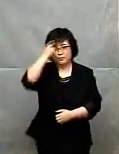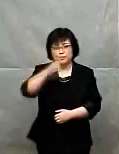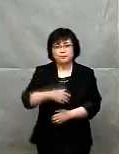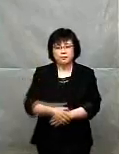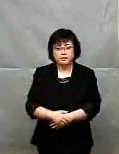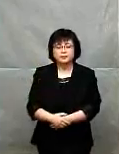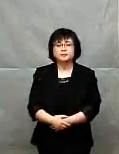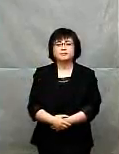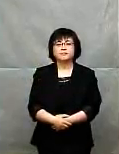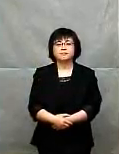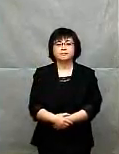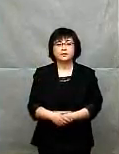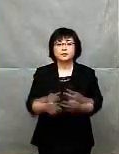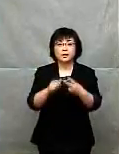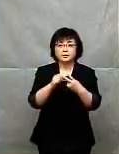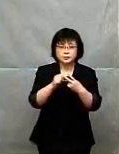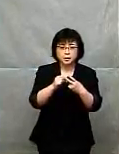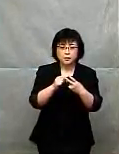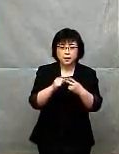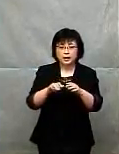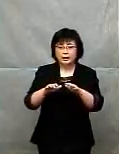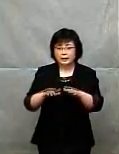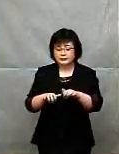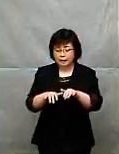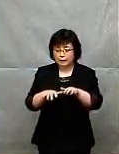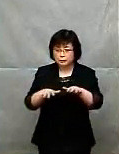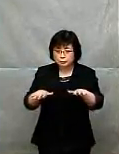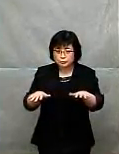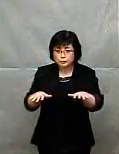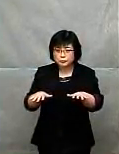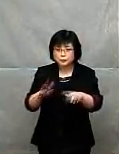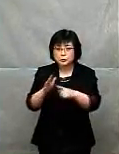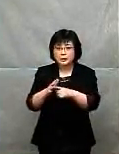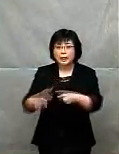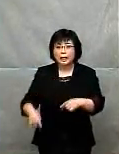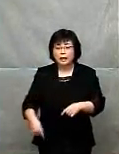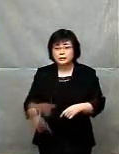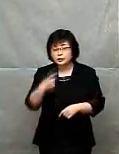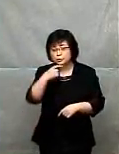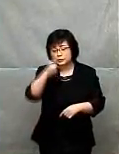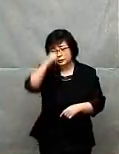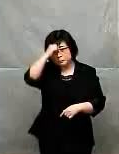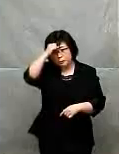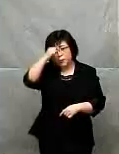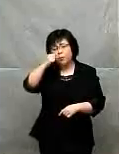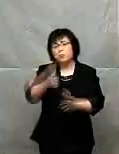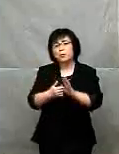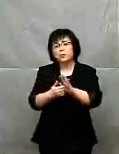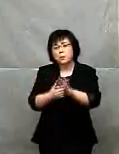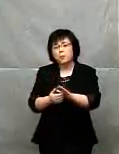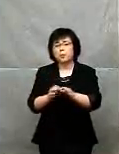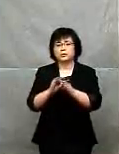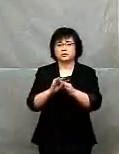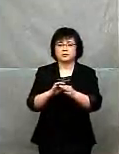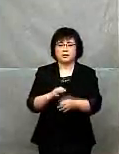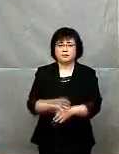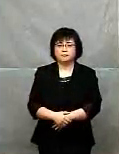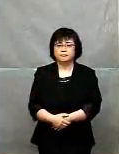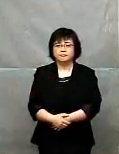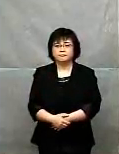。二つには現在流行している手足口病の予防についてです